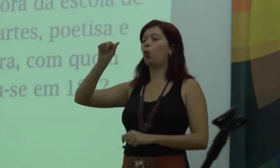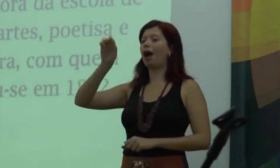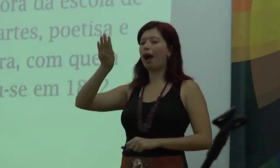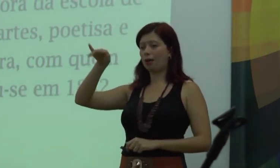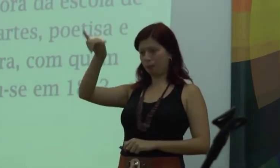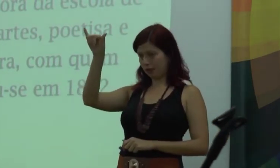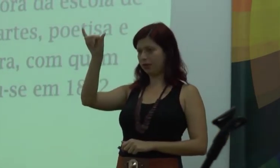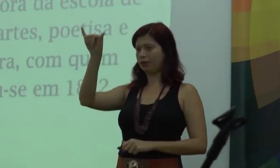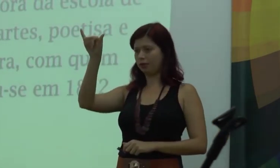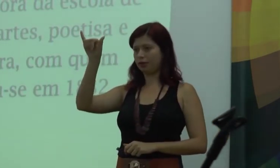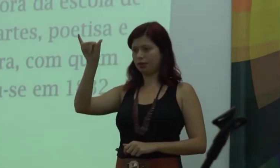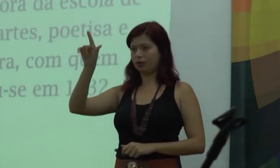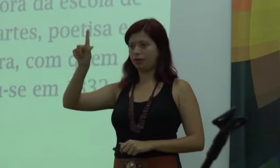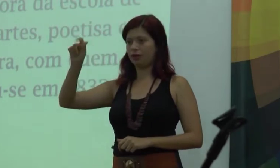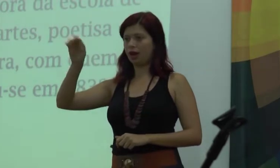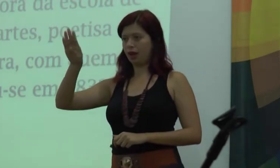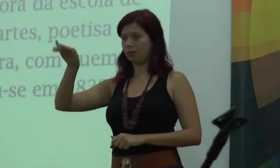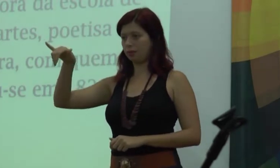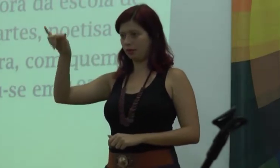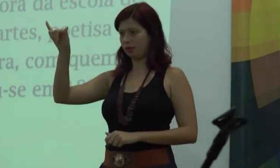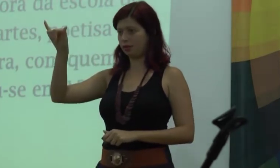Isso.